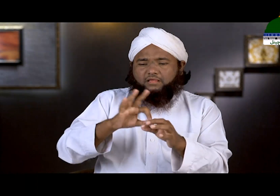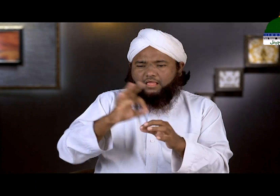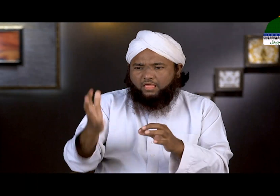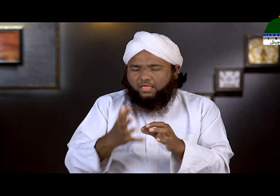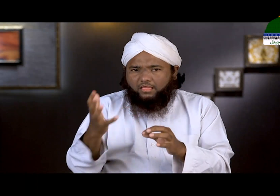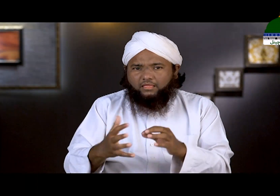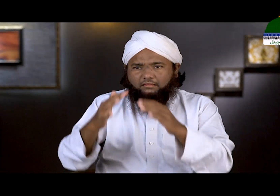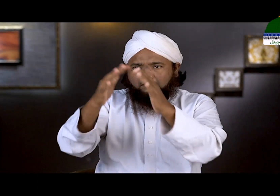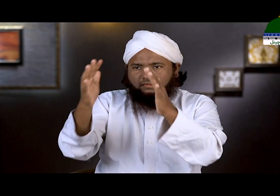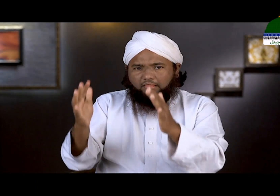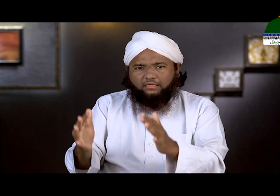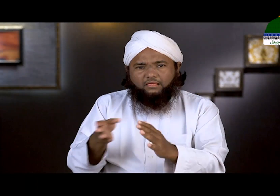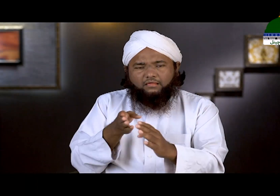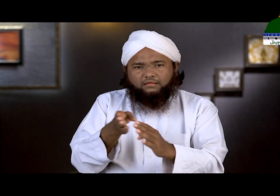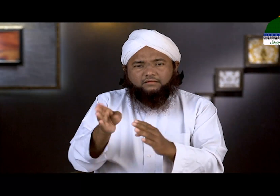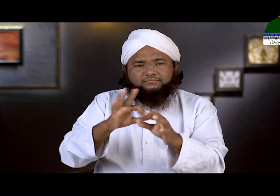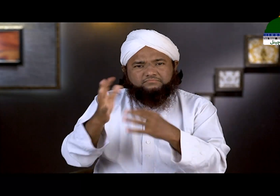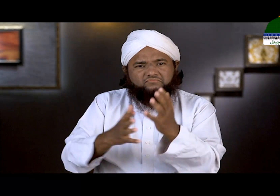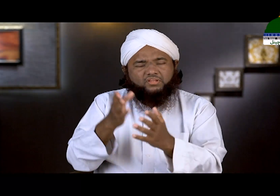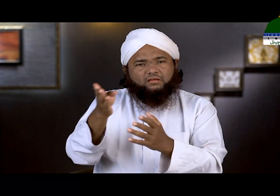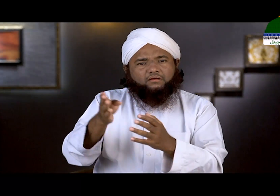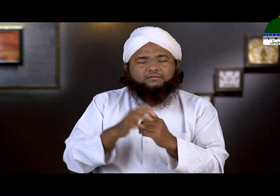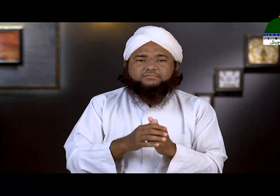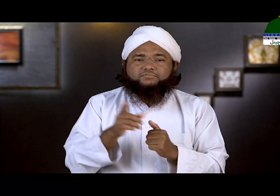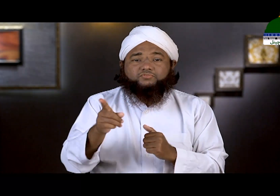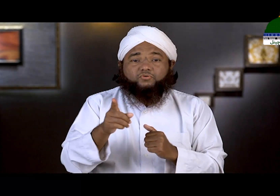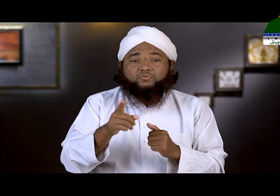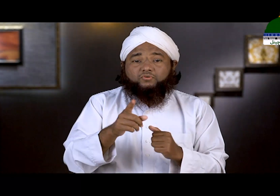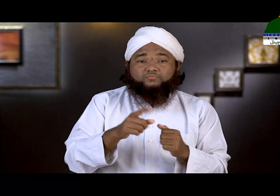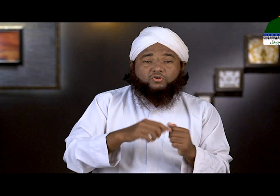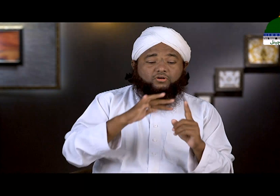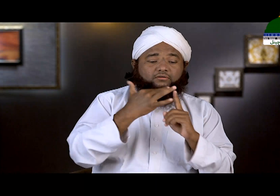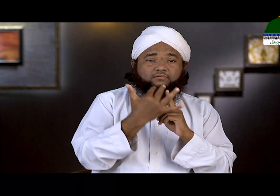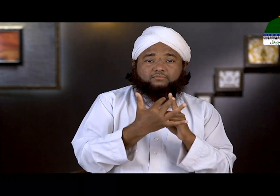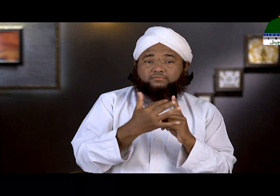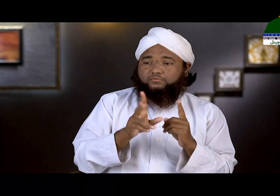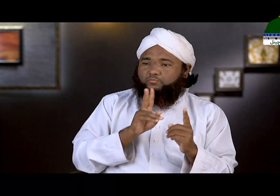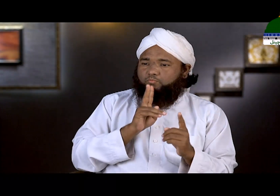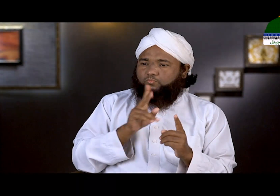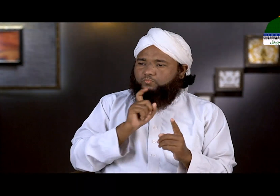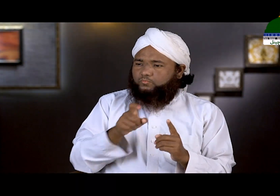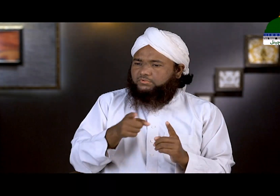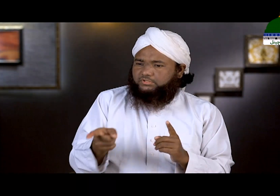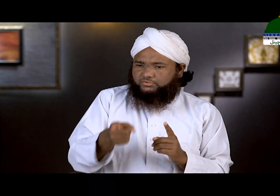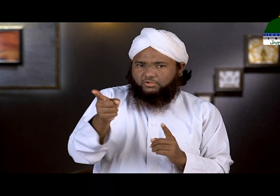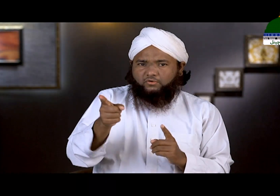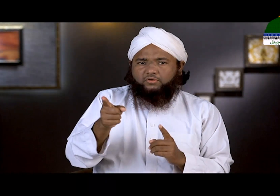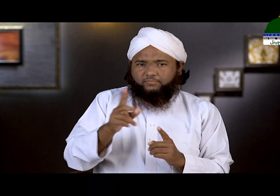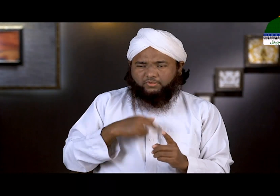بھٹی آئی، اس میں آگ بھڑک رہی تھی۔ سید عالم شاہ رحمت اللہ علیہ نے فرمایا، عبداللہ شاہ تم ہماری بات مانو گے؟ عرض کی